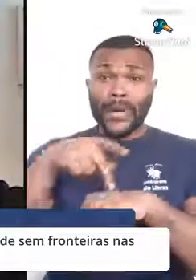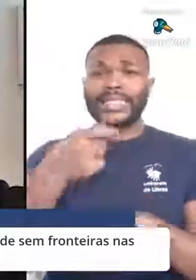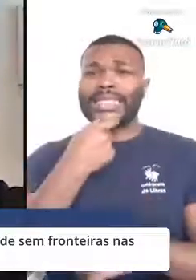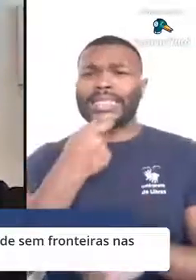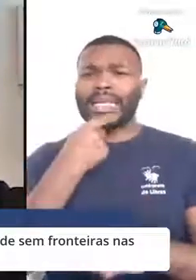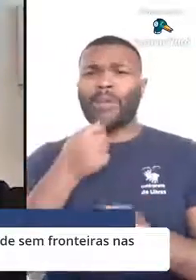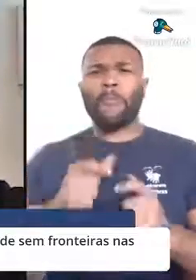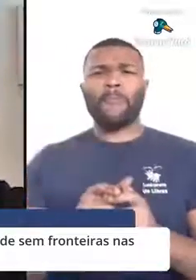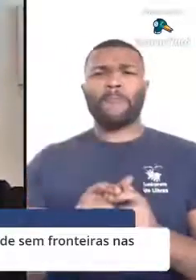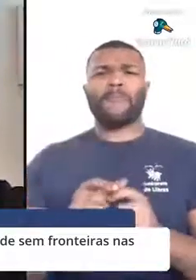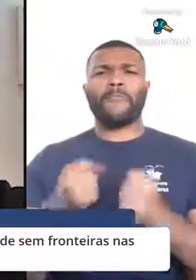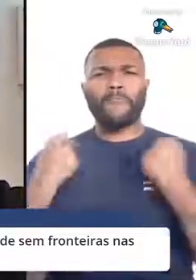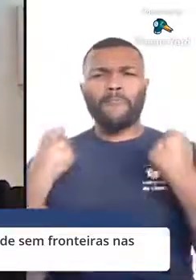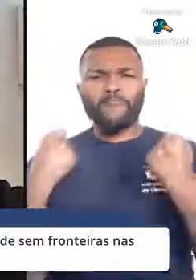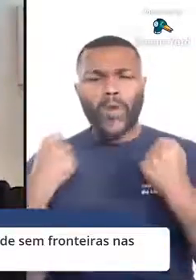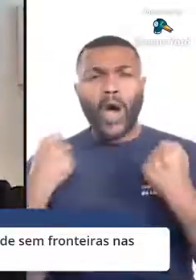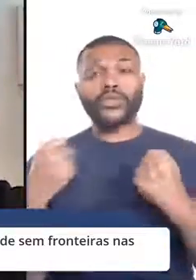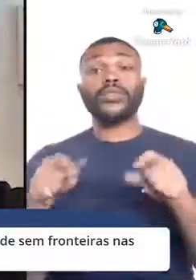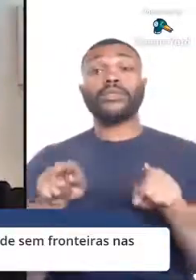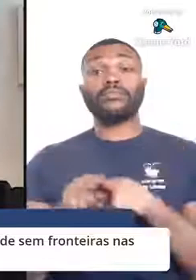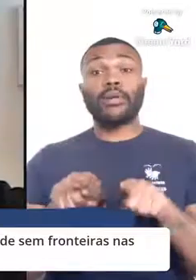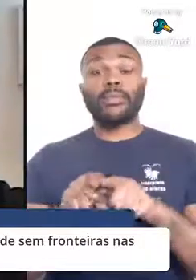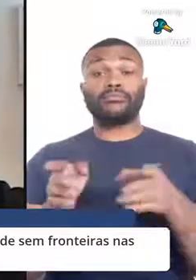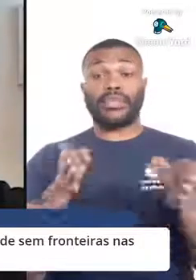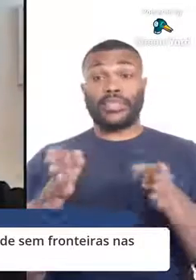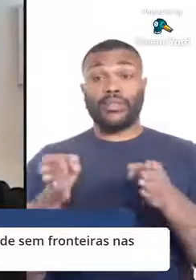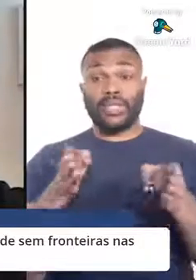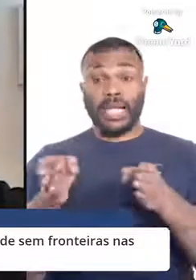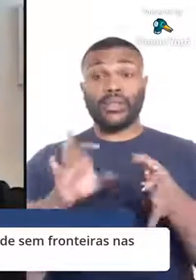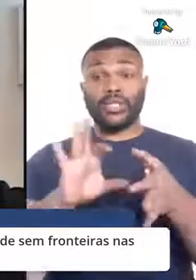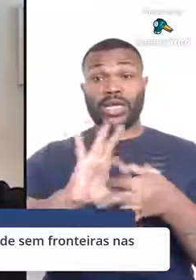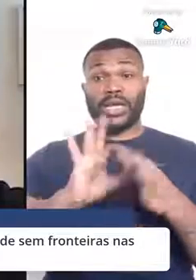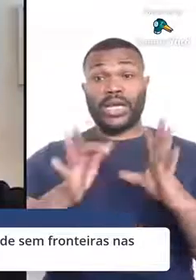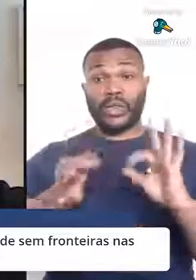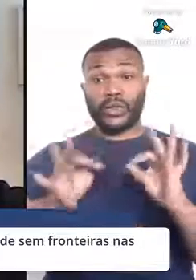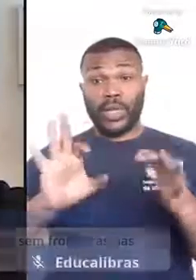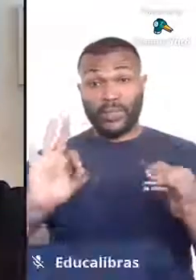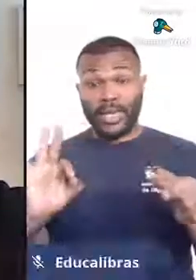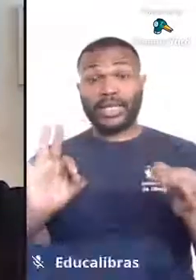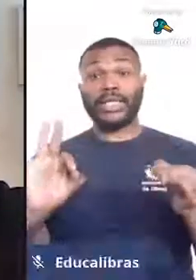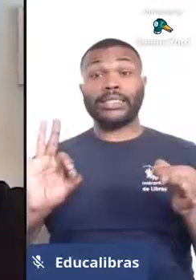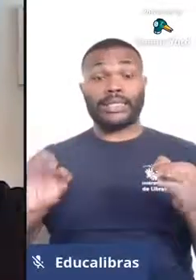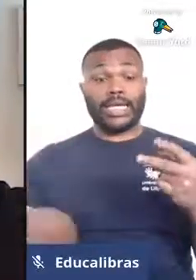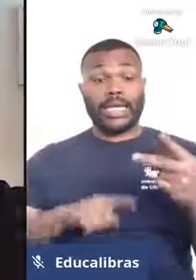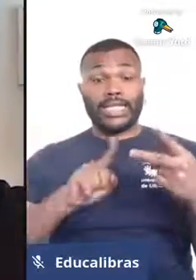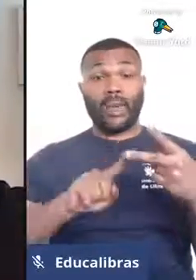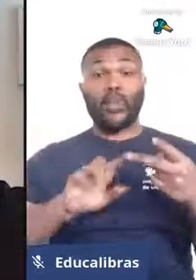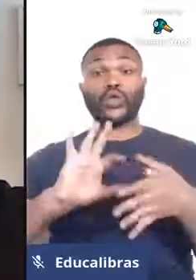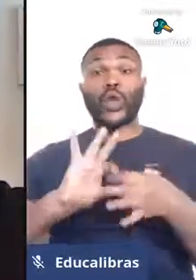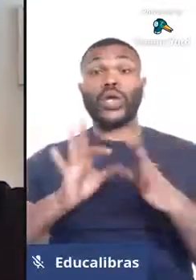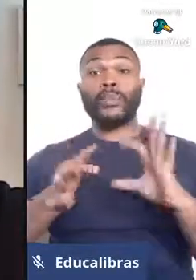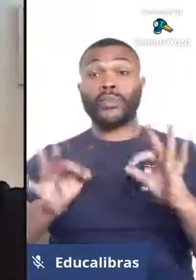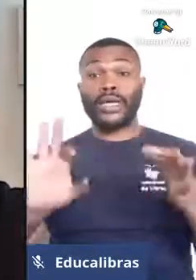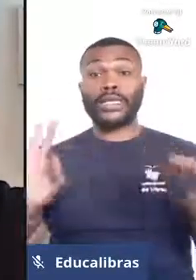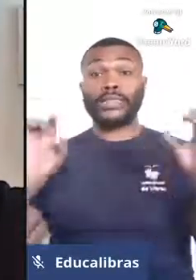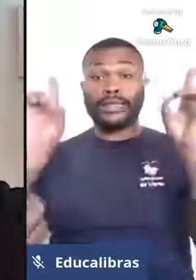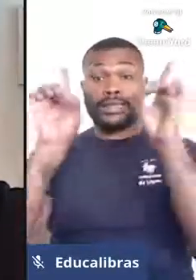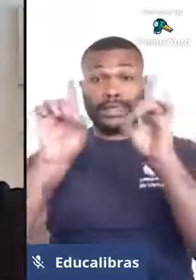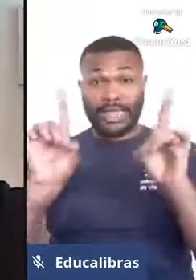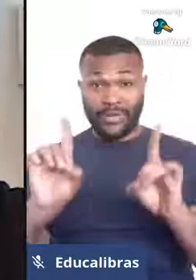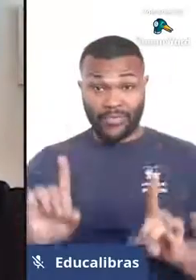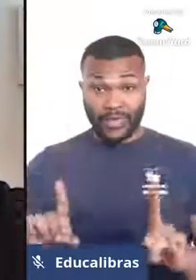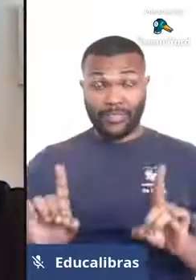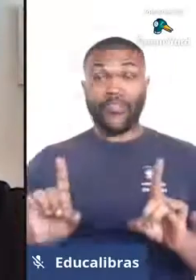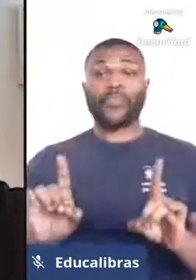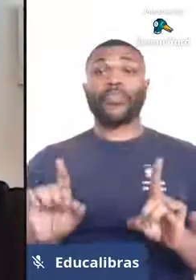Então, as Olimpíadas são sempre seguidas das Paralimpíadas e são precedidas, e isso